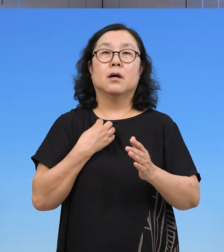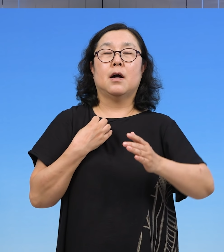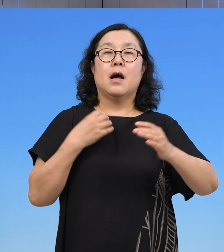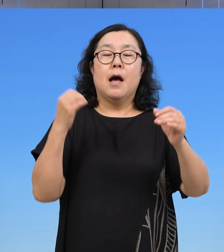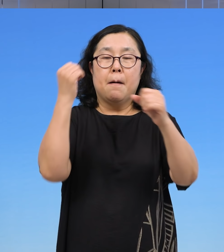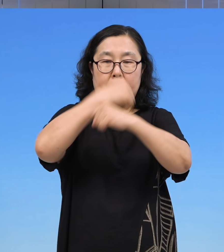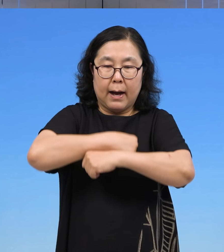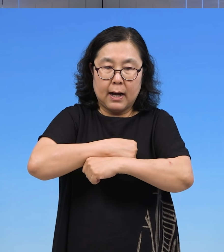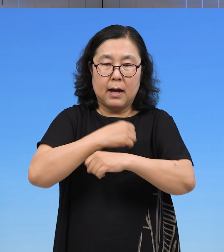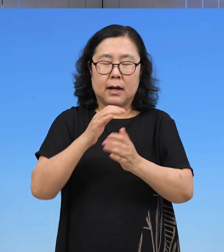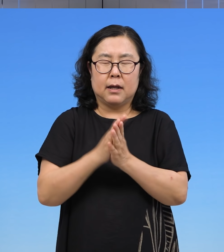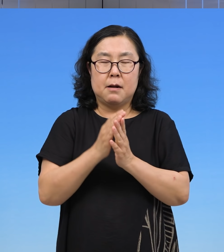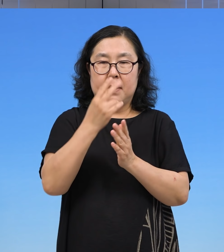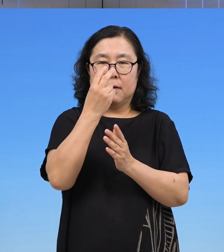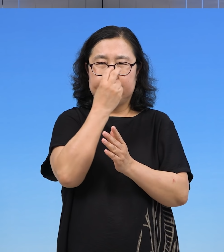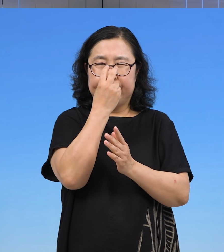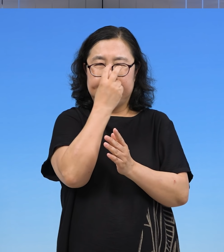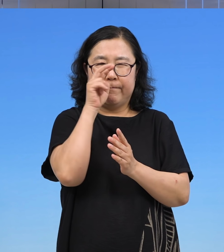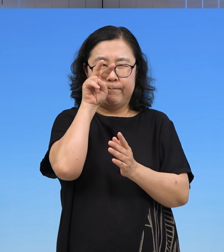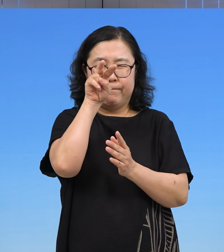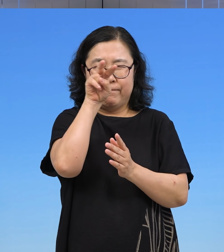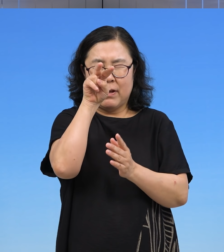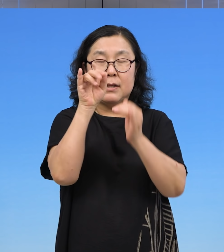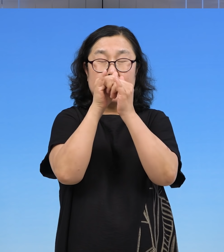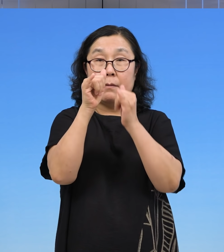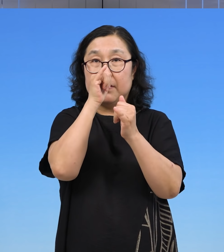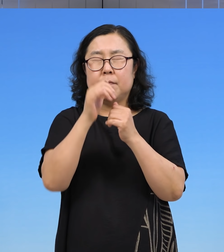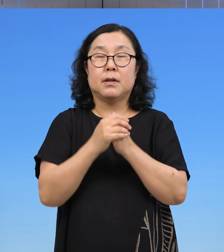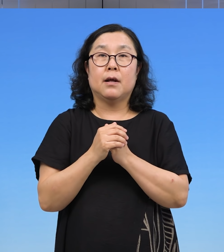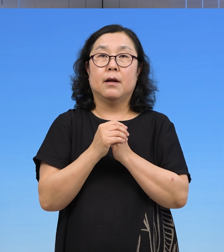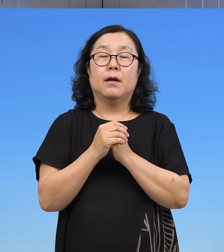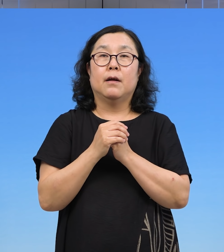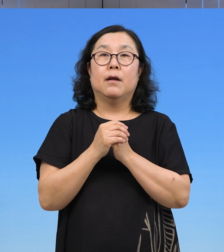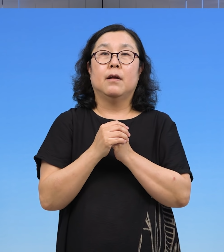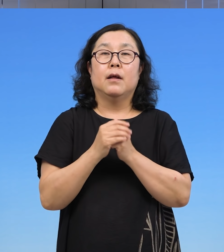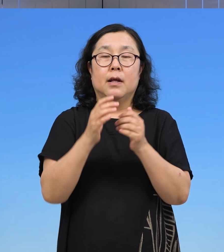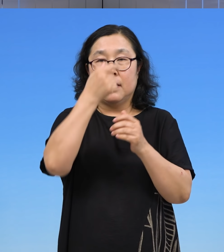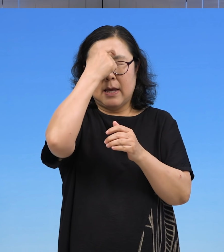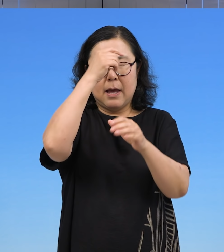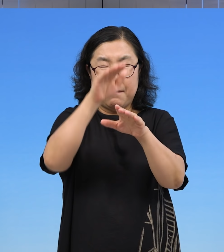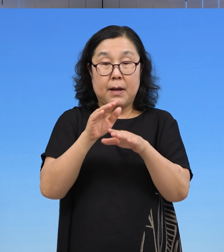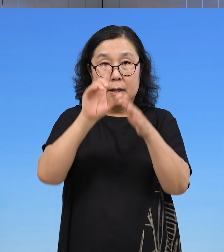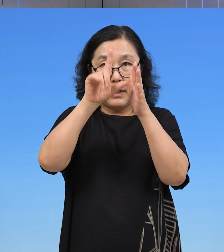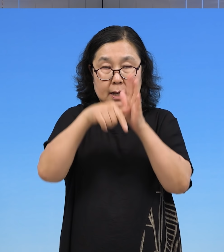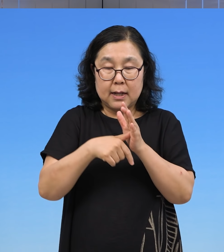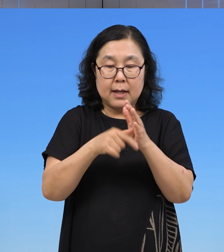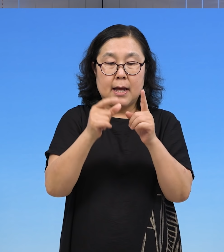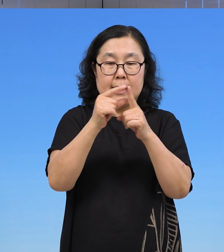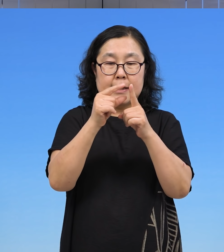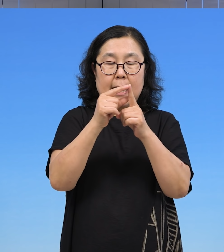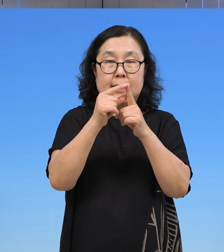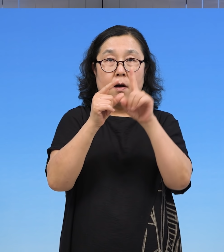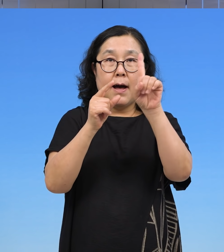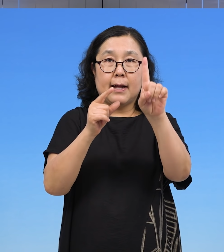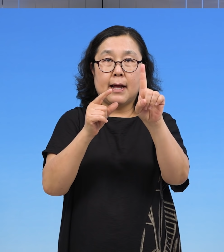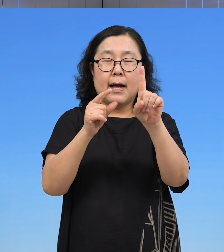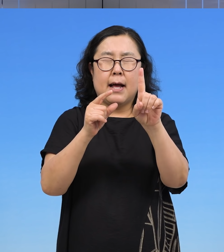풀꽃 같은 눈으로 지켜보는 느낌이에요 예배 시간에 단어 하나 잘못 쓰면요